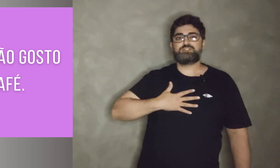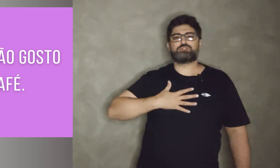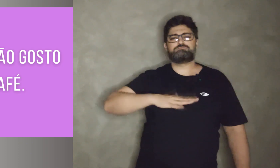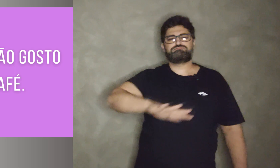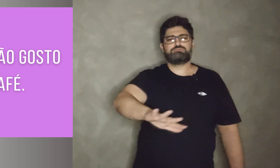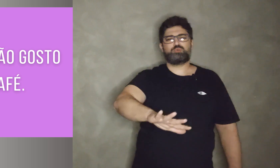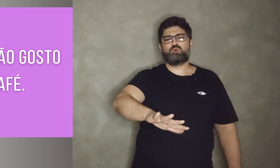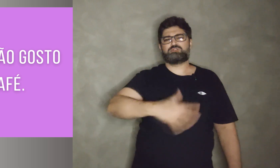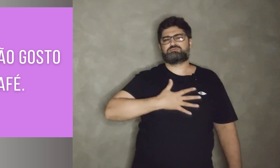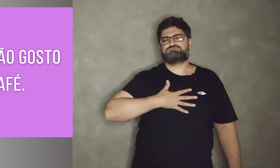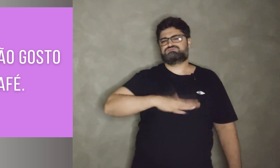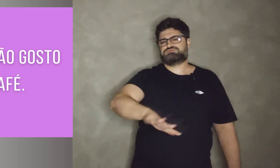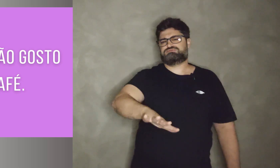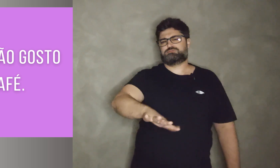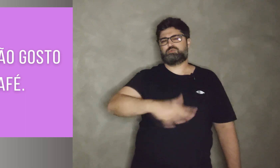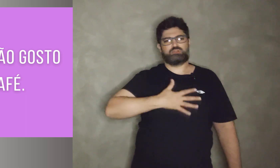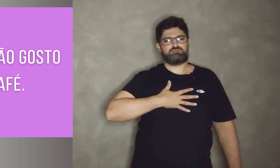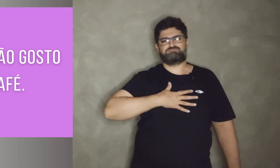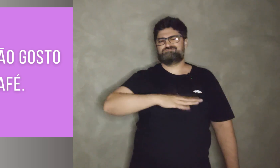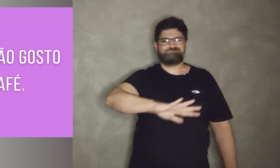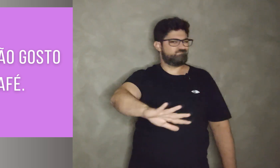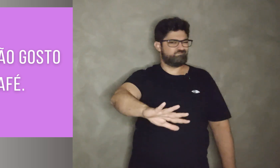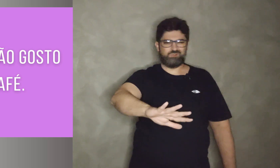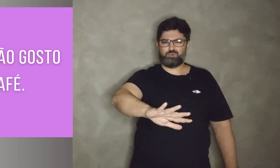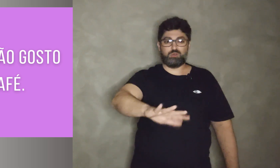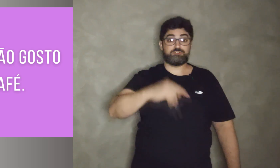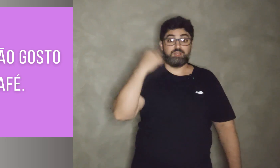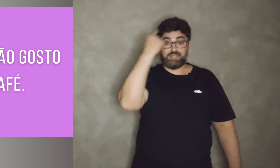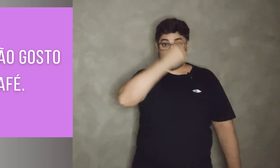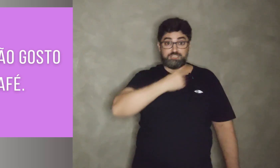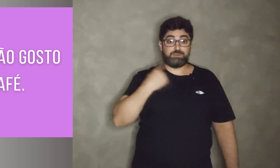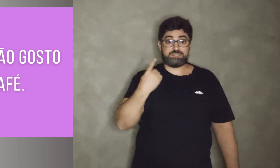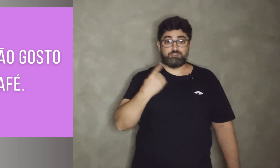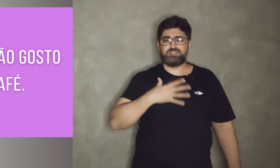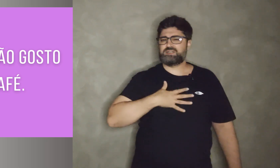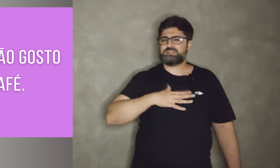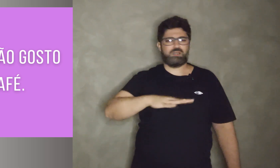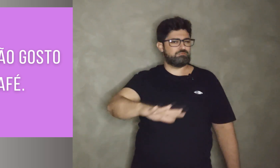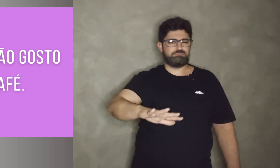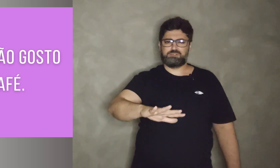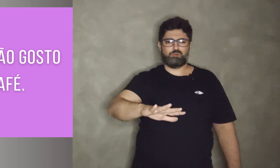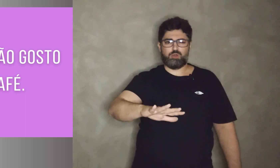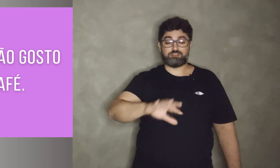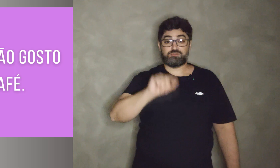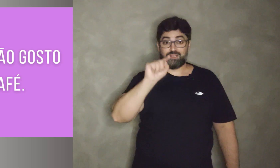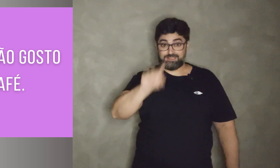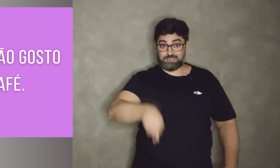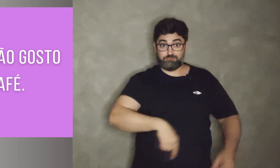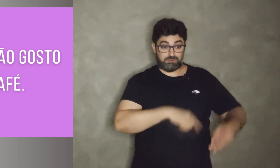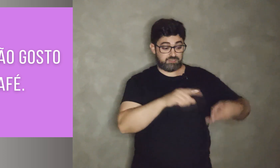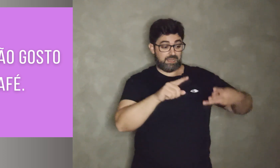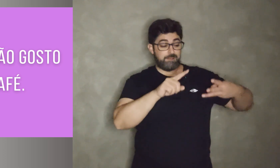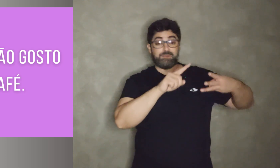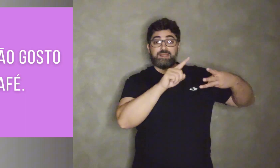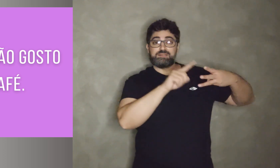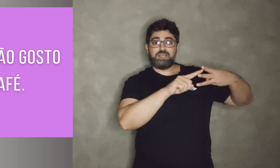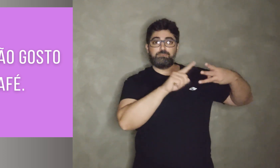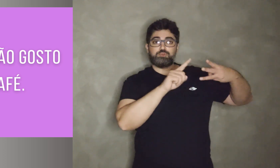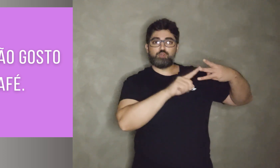frente. Ó. Não gosto. Não gosto. Não gosto. E a expressão de negação. Não gosto. Então, vamos lá. Tempo,